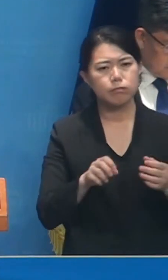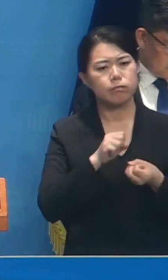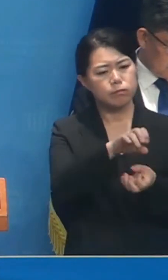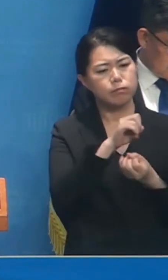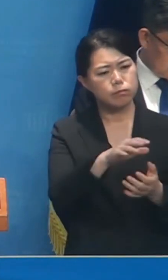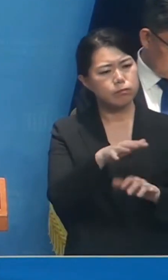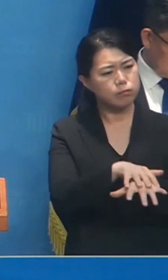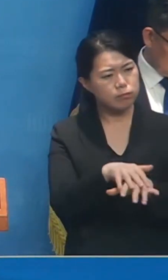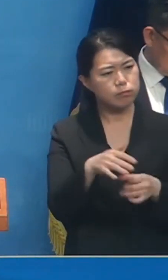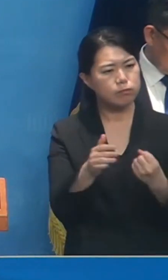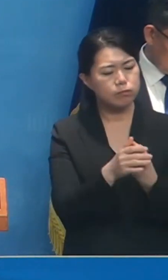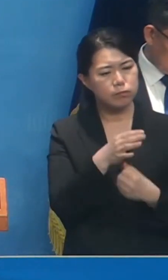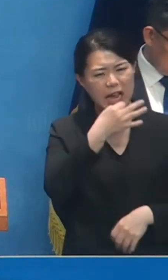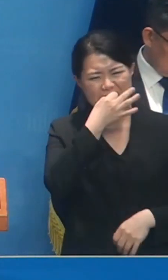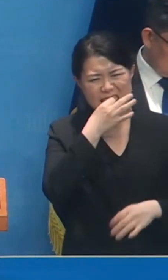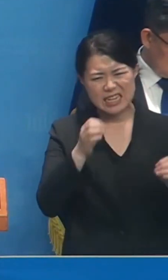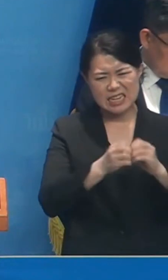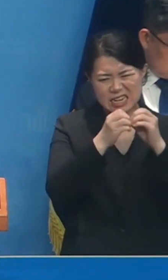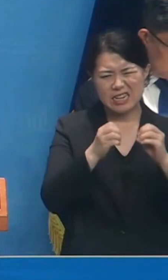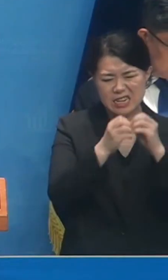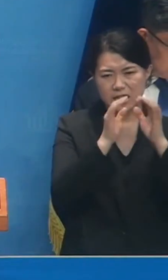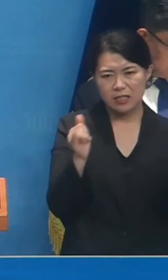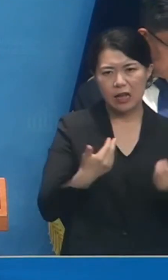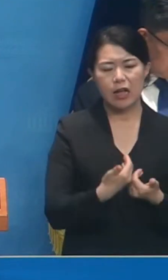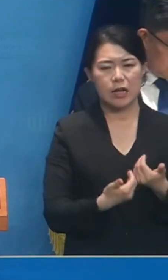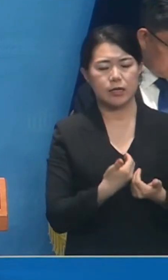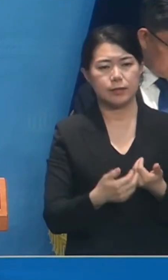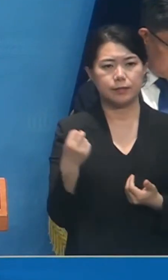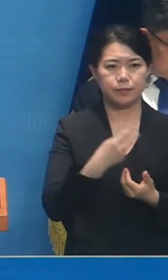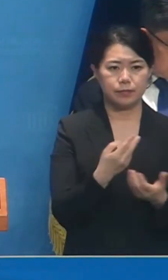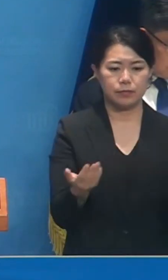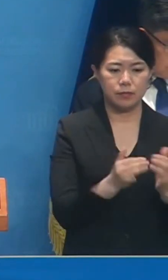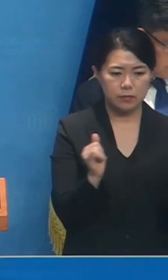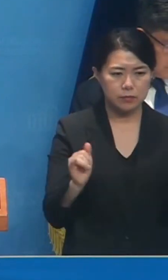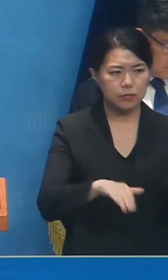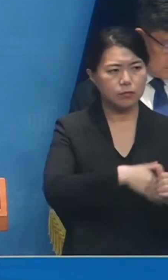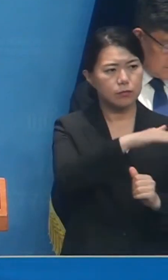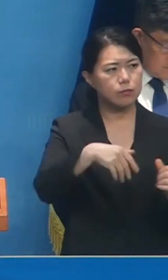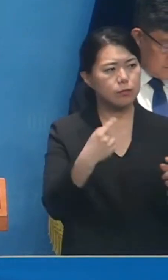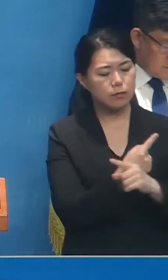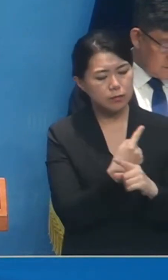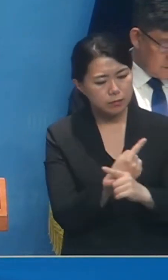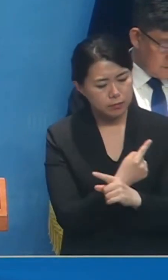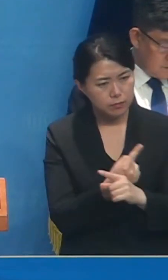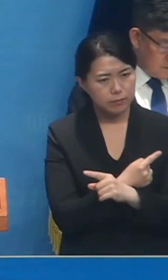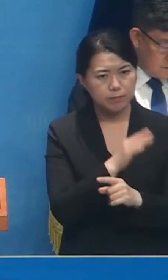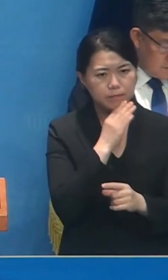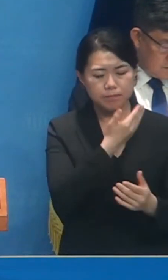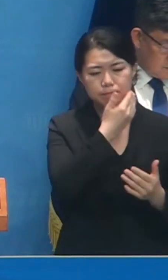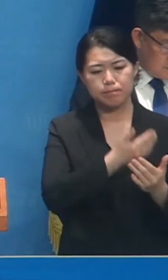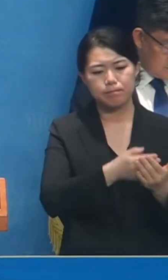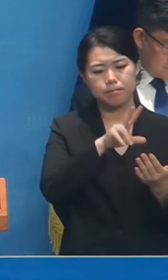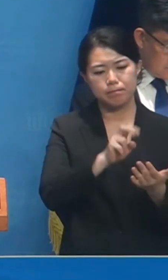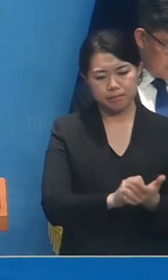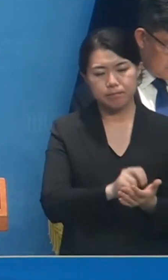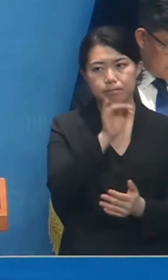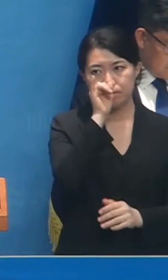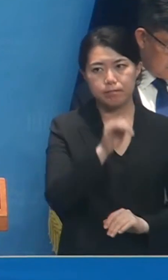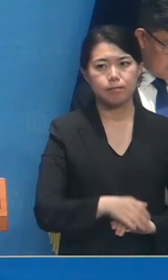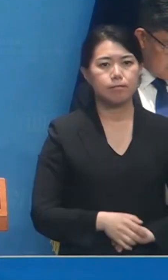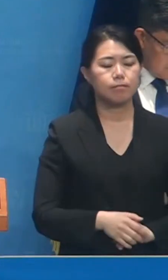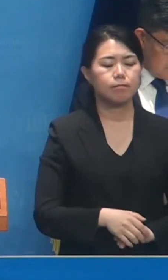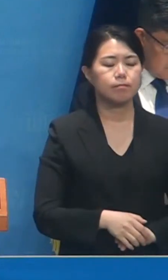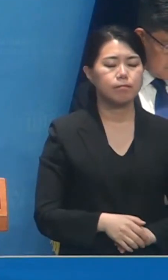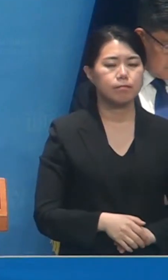구조로 인한 이해관계자 간의 갈등, 그리고 종사자들의 근로환경 개선이라는 중대한 과제에 직면해